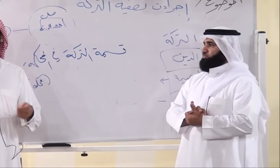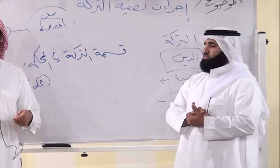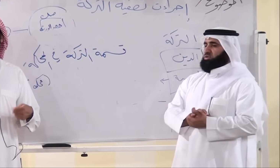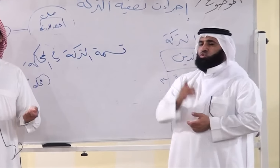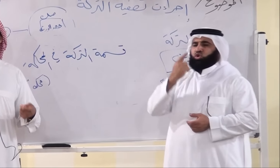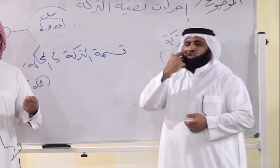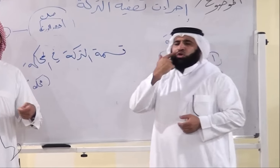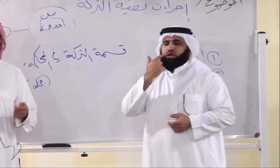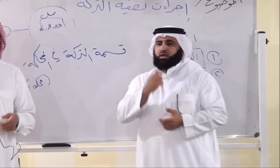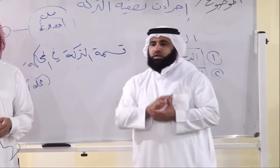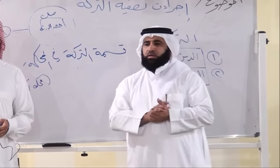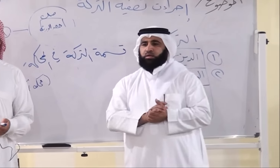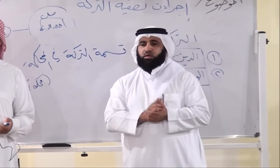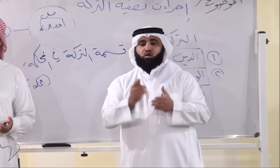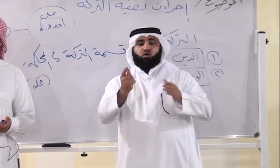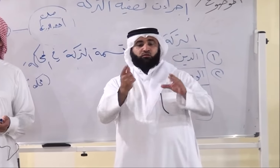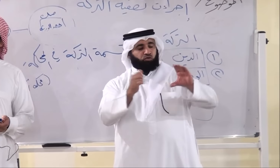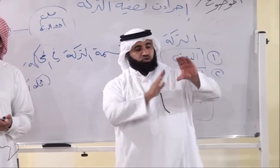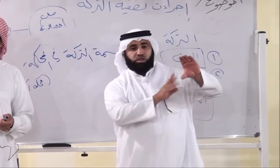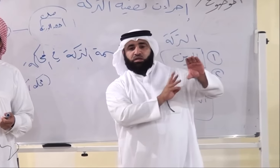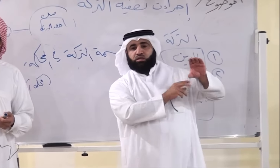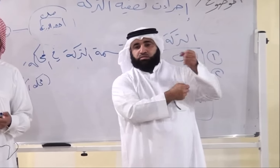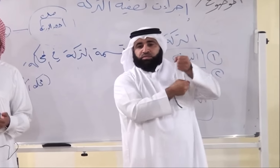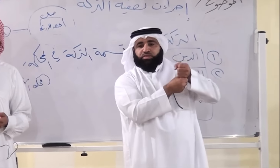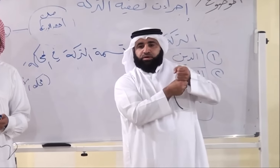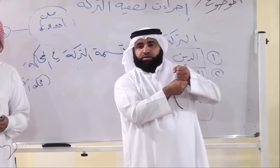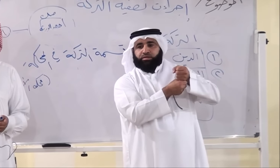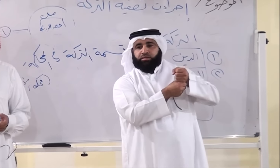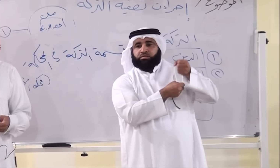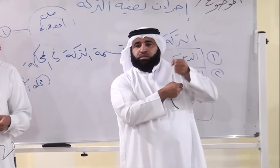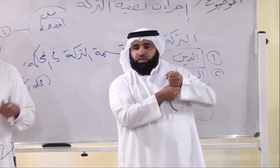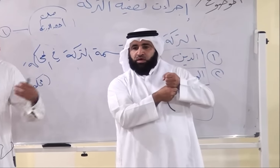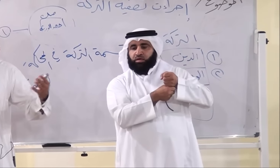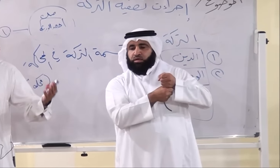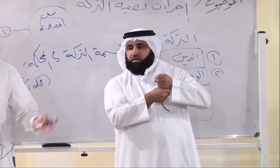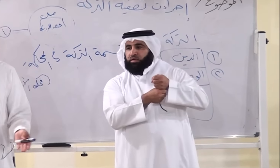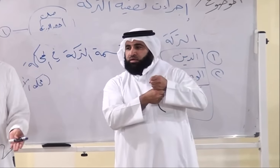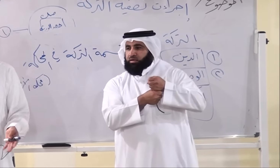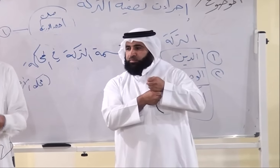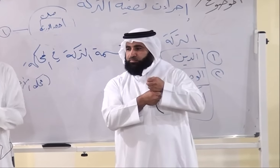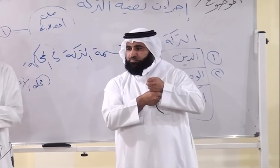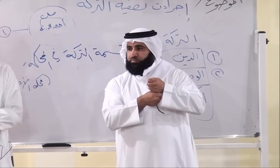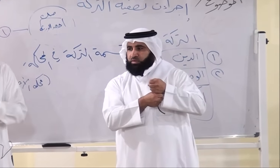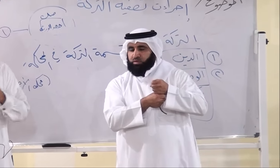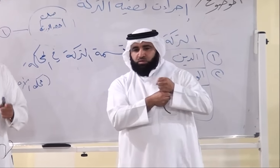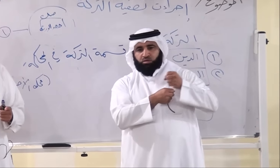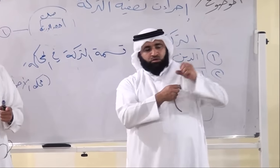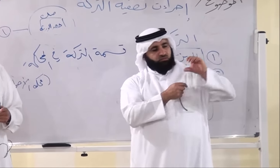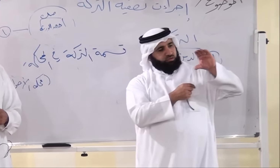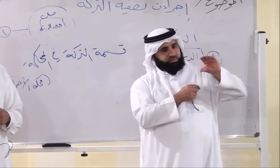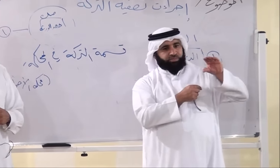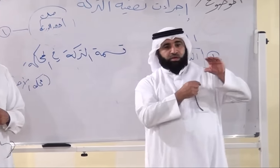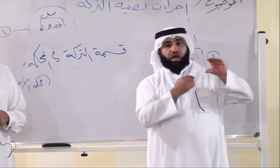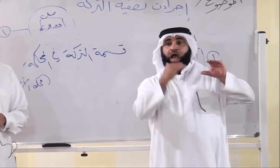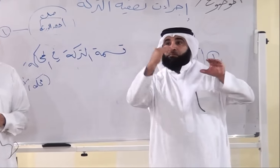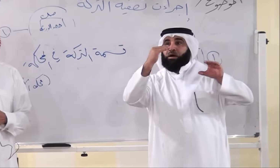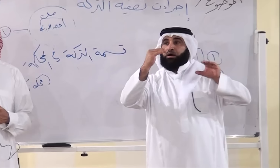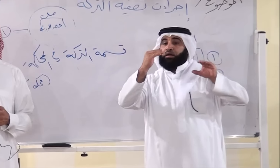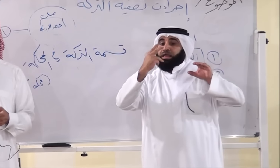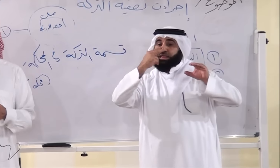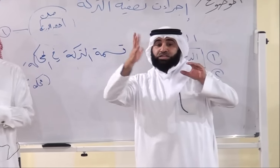الآن أن التركة قاعدة تتناقص، قاعدة صيانتها تندلع،